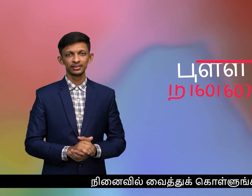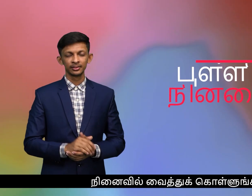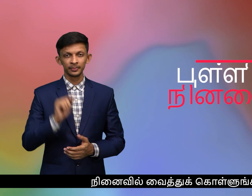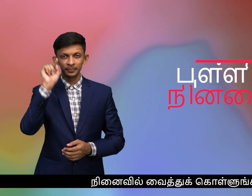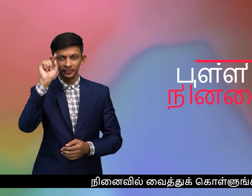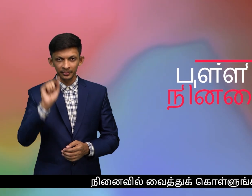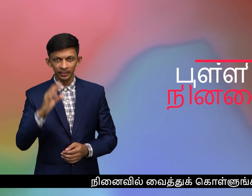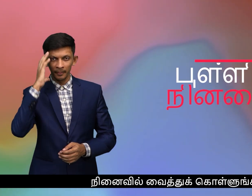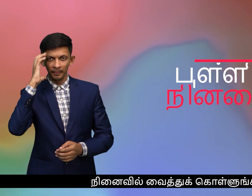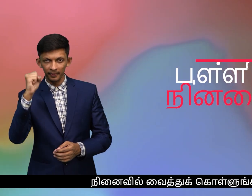நினைவில் வைத்துக் கொள்ளுங்கள்,